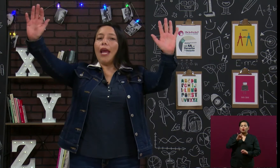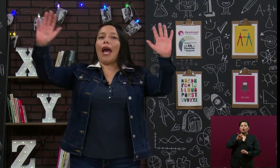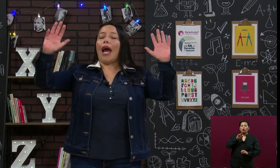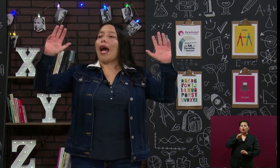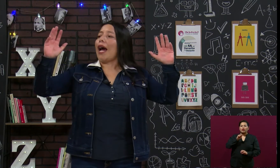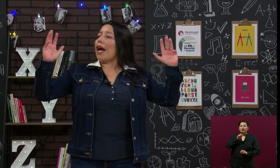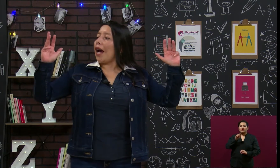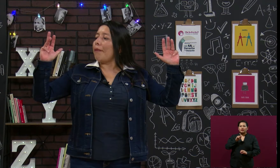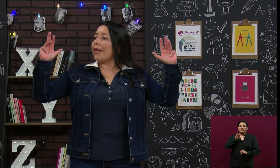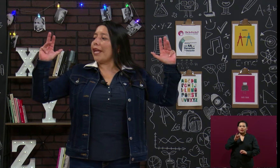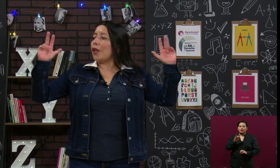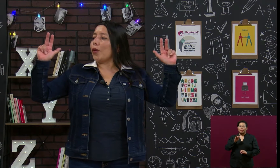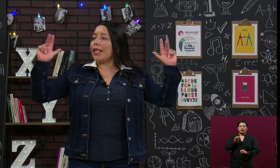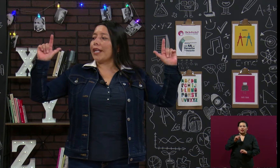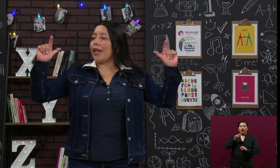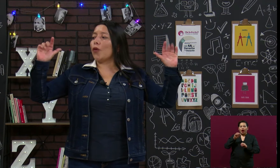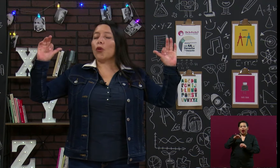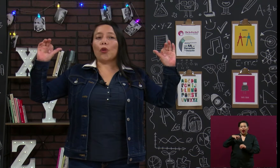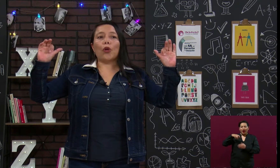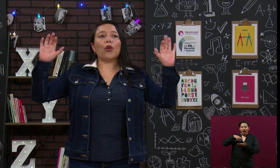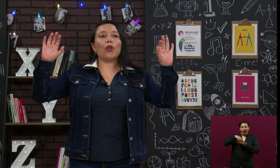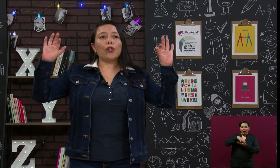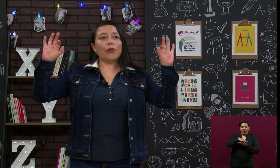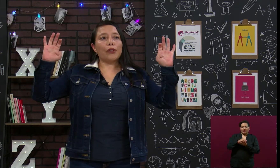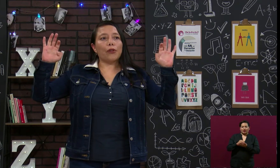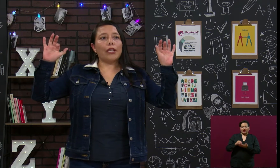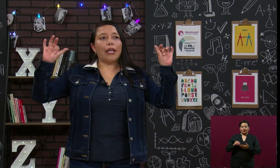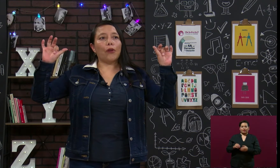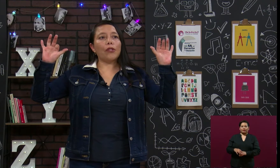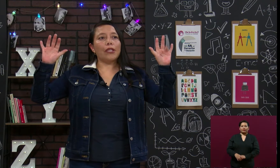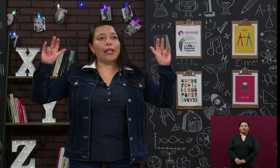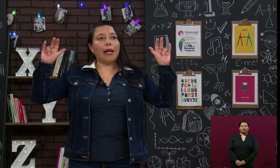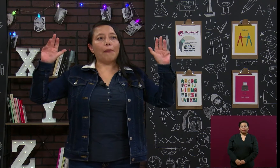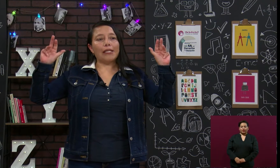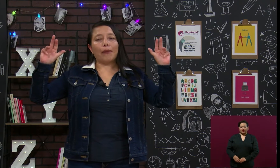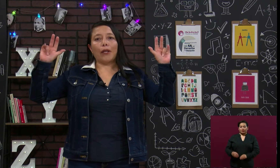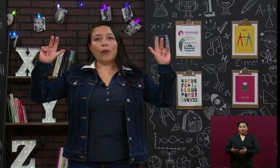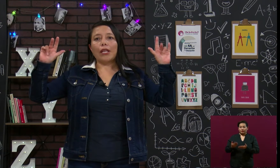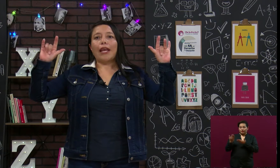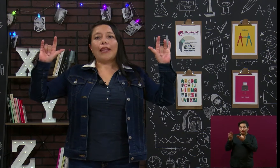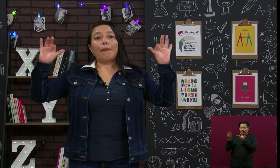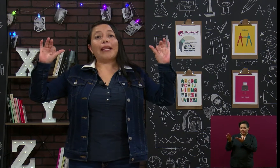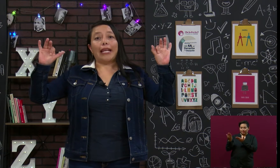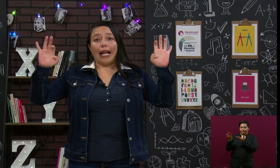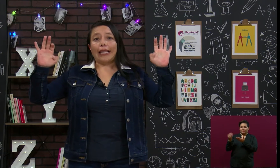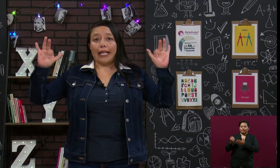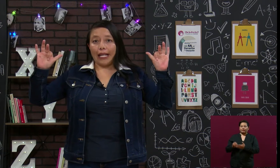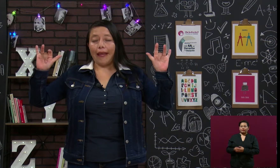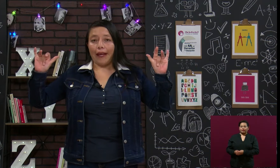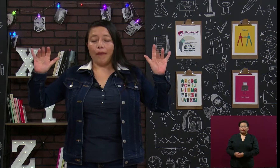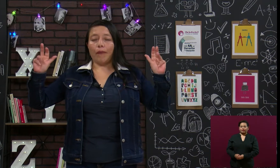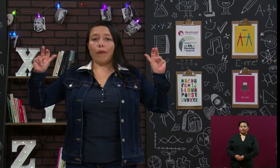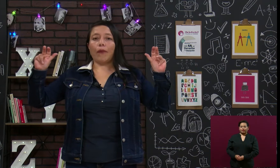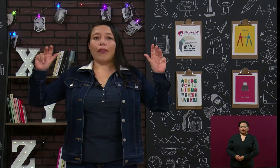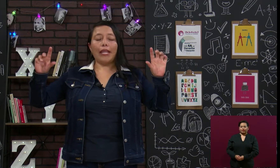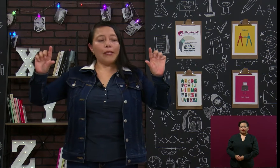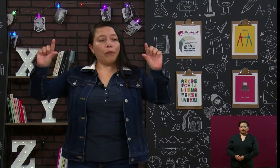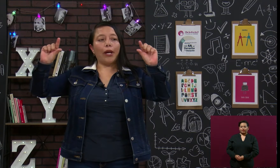ir abriendo y cerrando todos nuestros dedos de ambas manos de manera